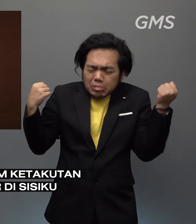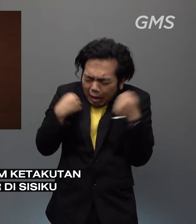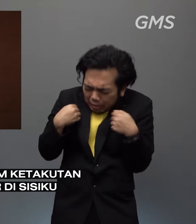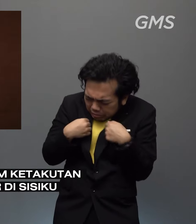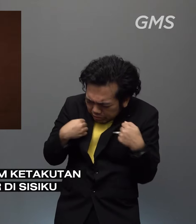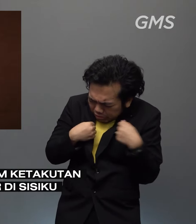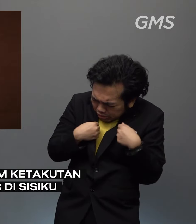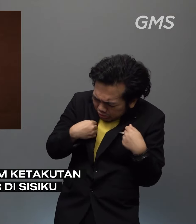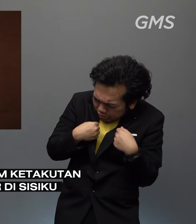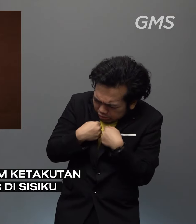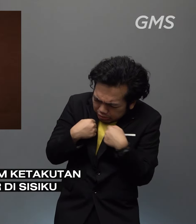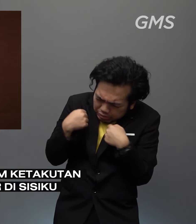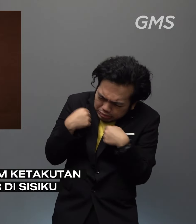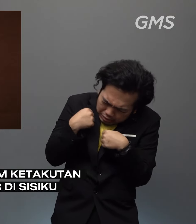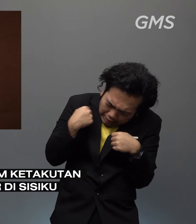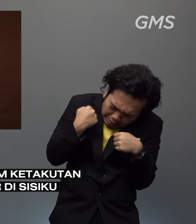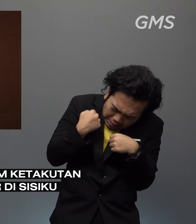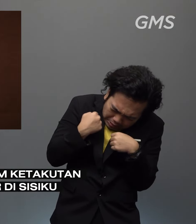dalam